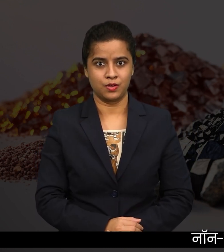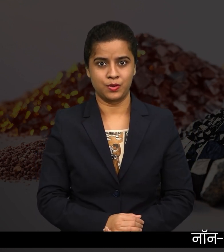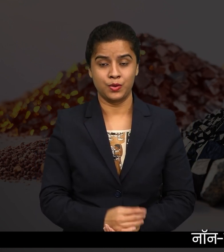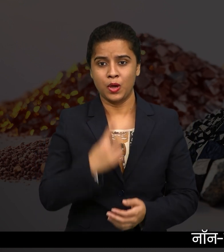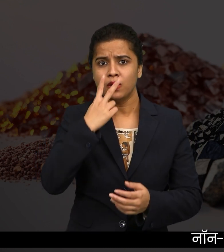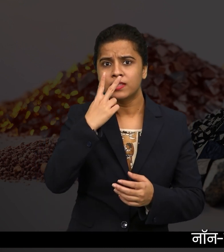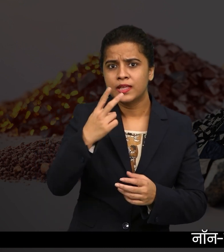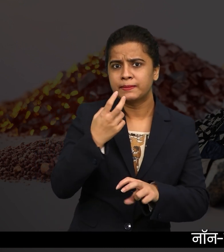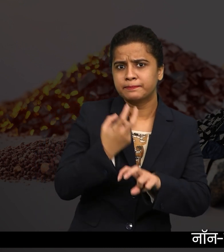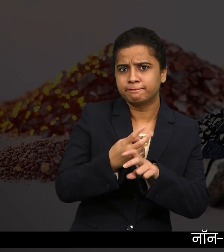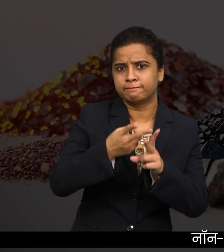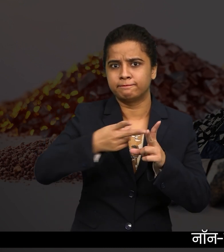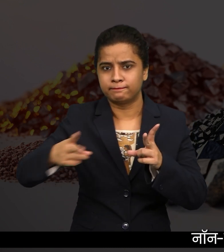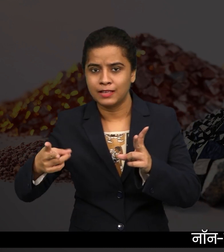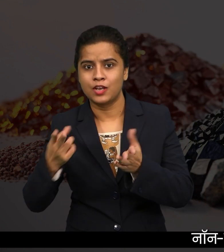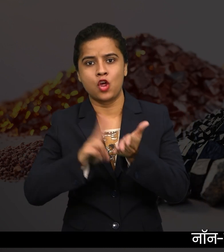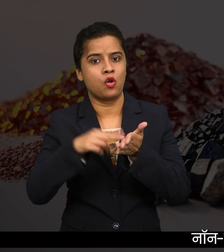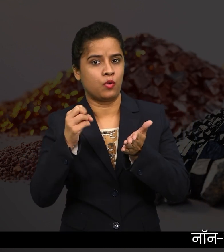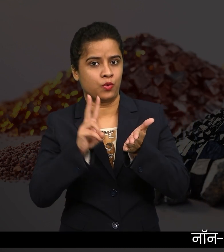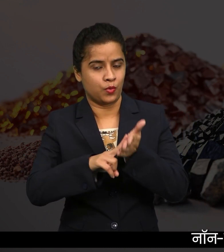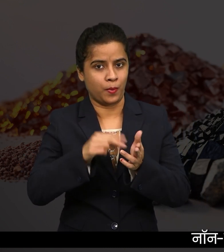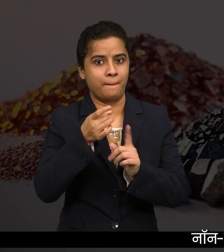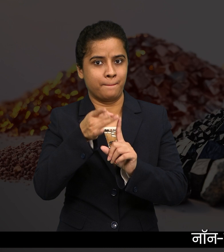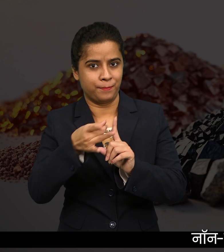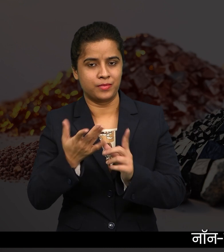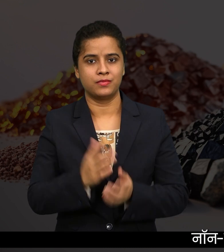नॉन मेटलचे भौतिक गुणधर्म,